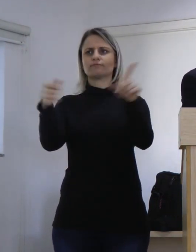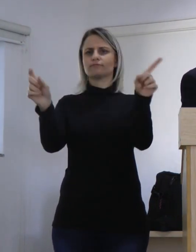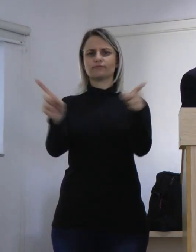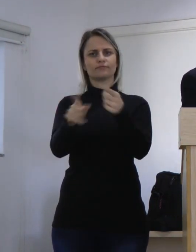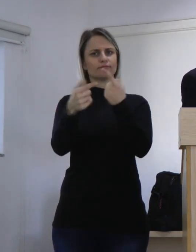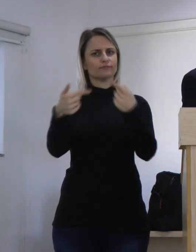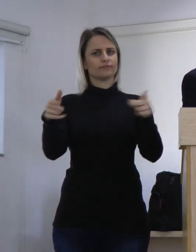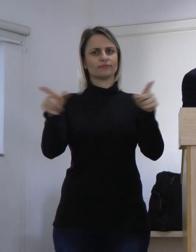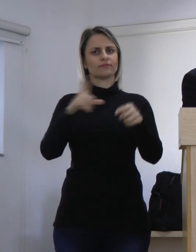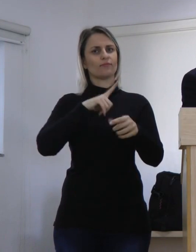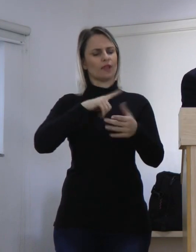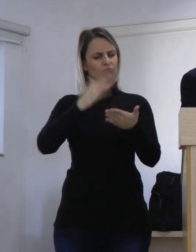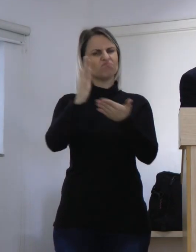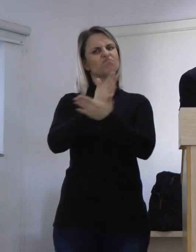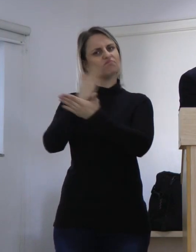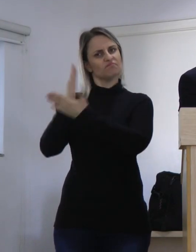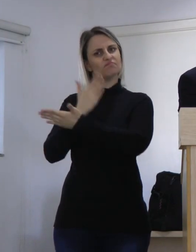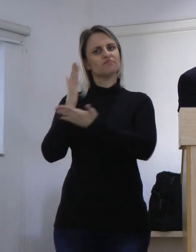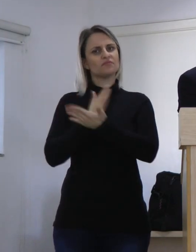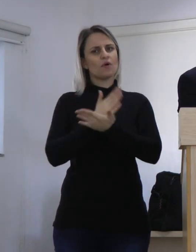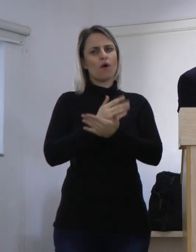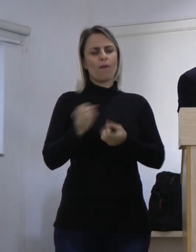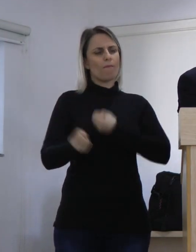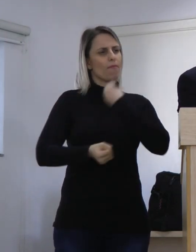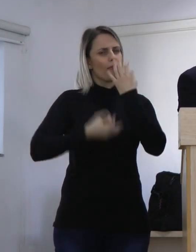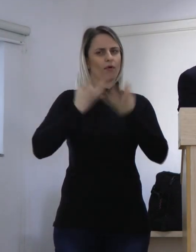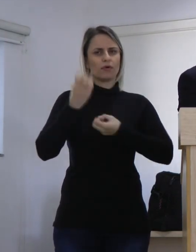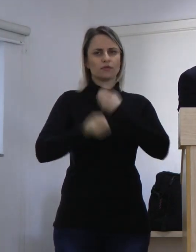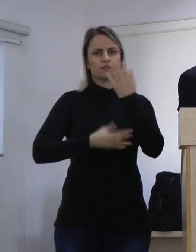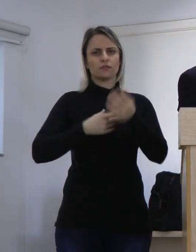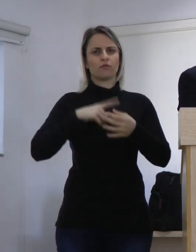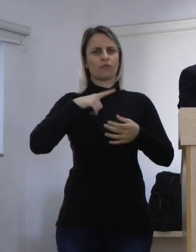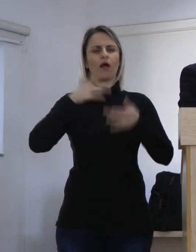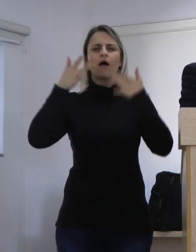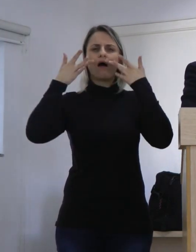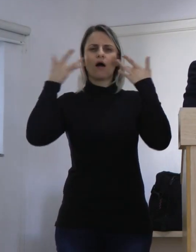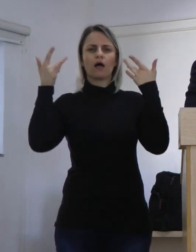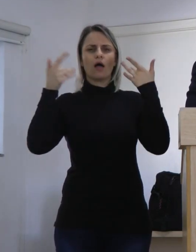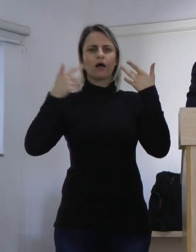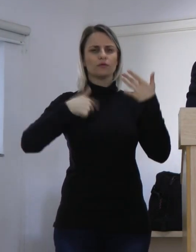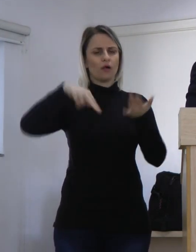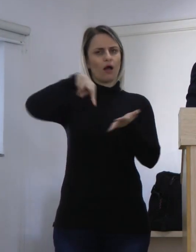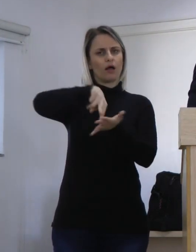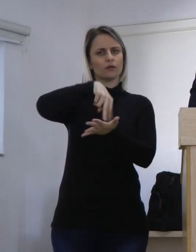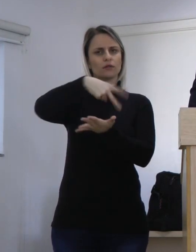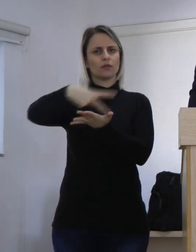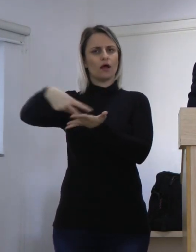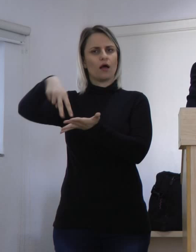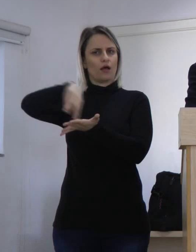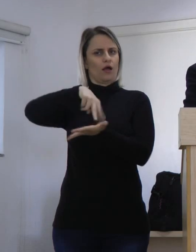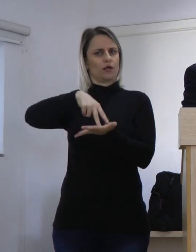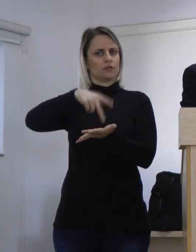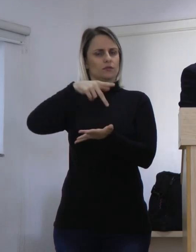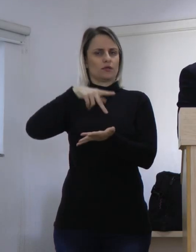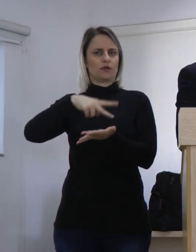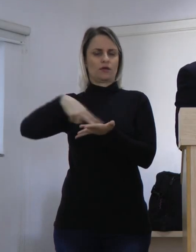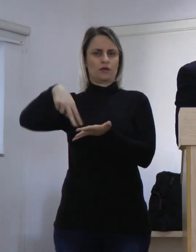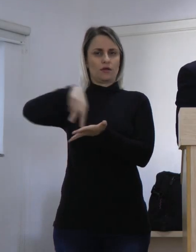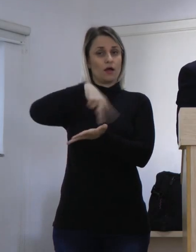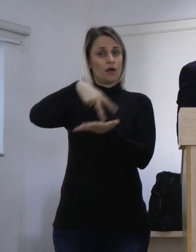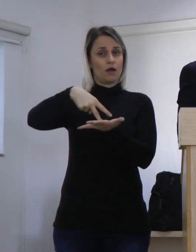música, tanta literatura, poesia, teatro, dança. Ontem foi teatro com dança,